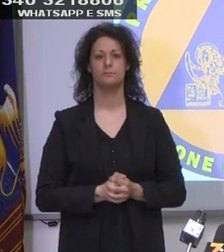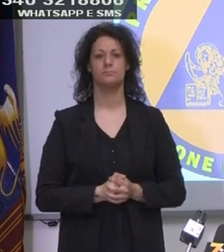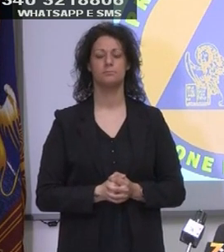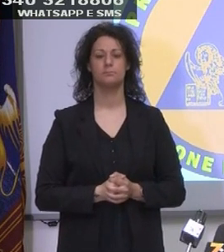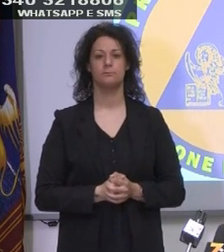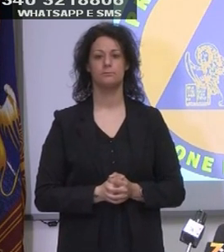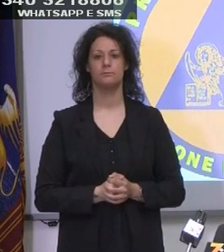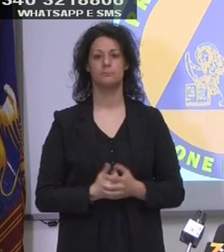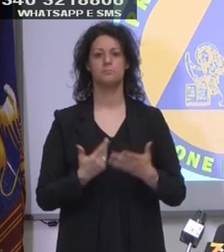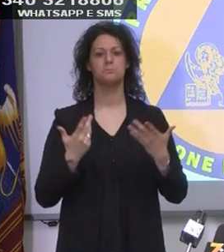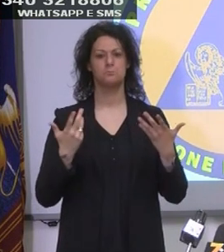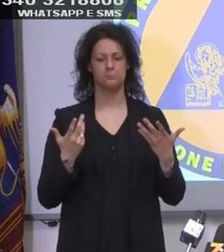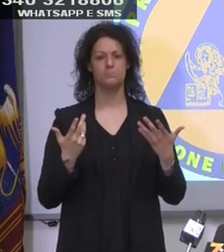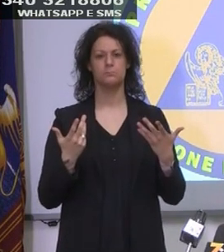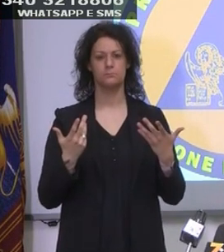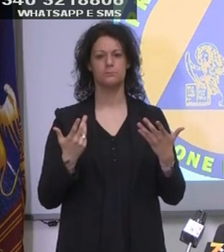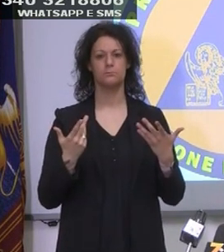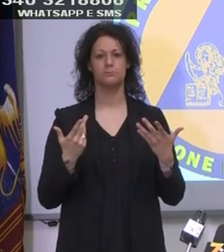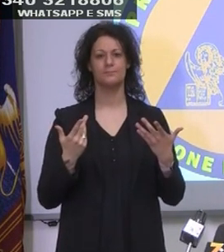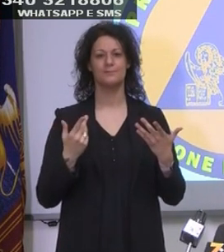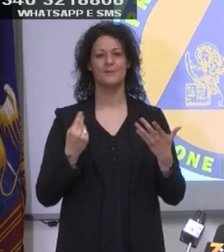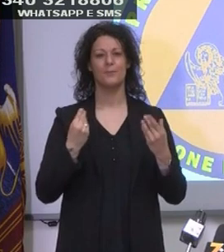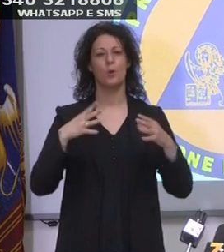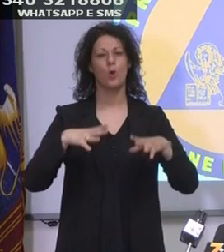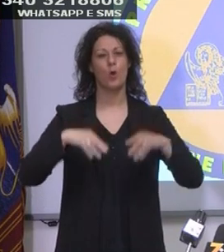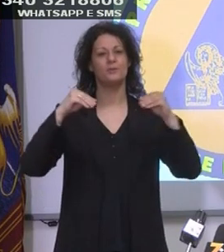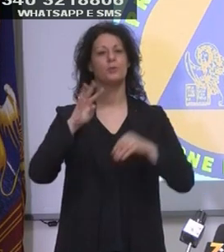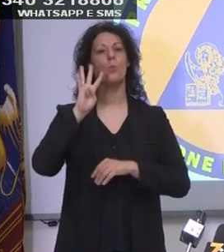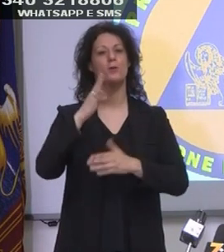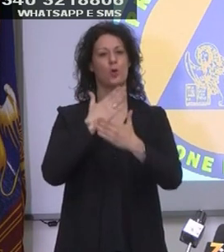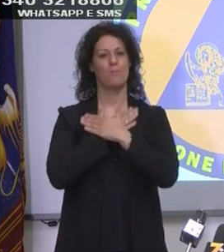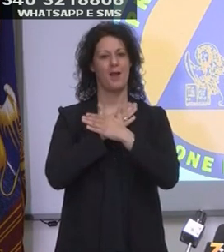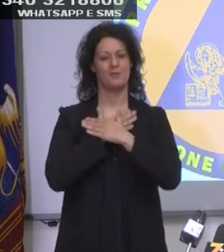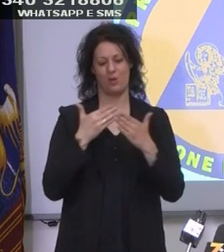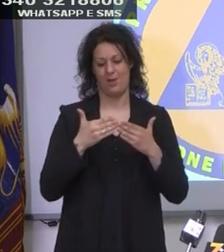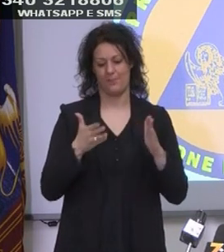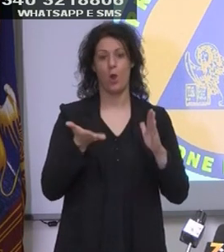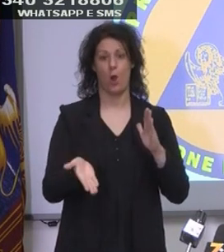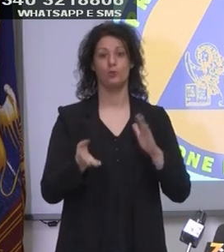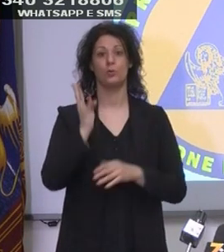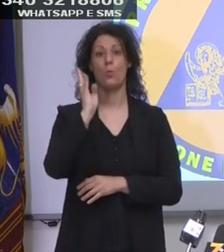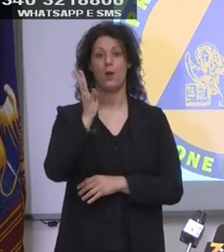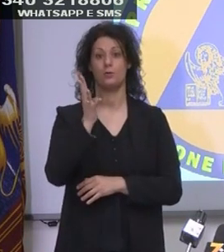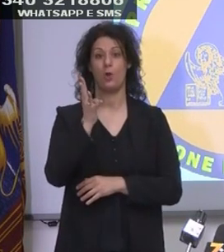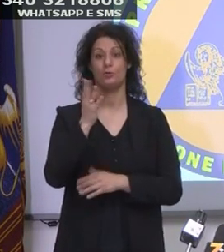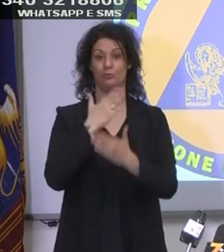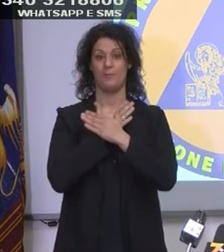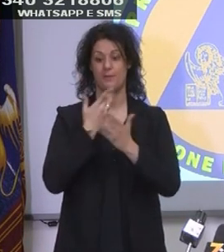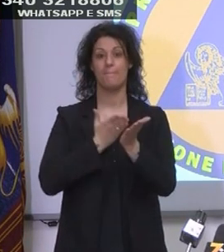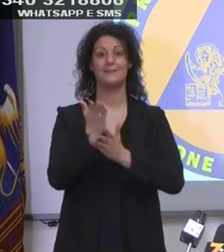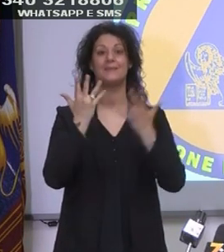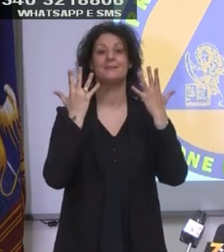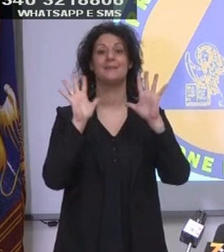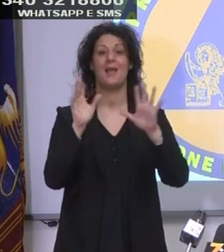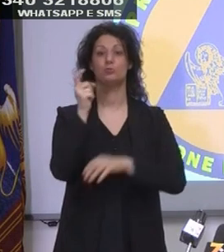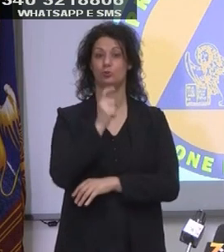cominciano a essere un bel po' di giorni anche dall'apertura del 4 di maggio, perché oggi è il giorno 14, quindi siamo a 10 giorni.